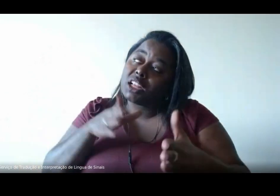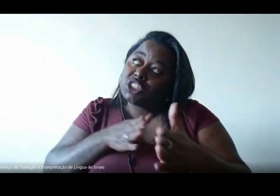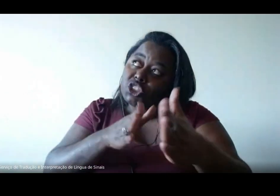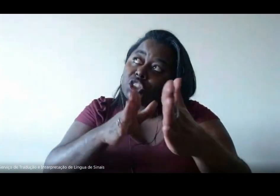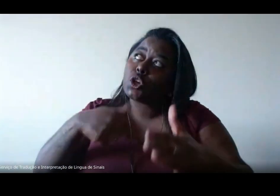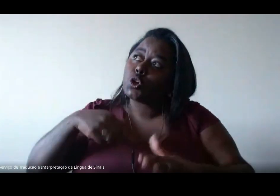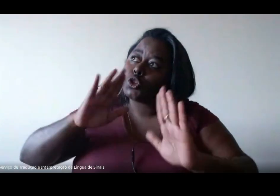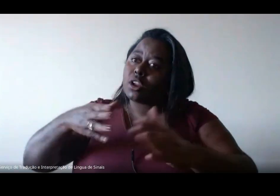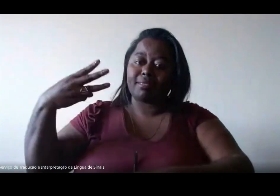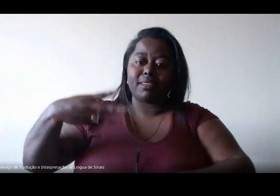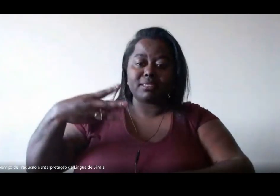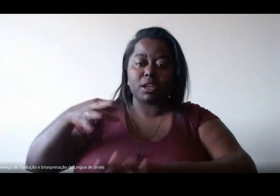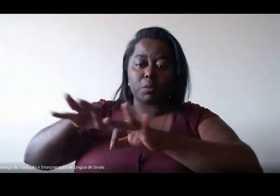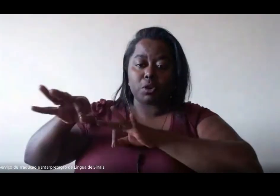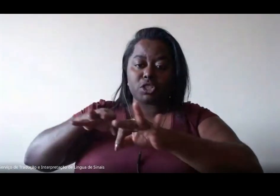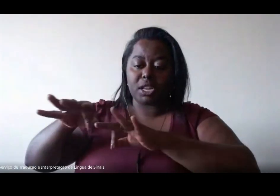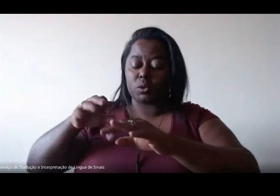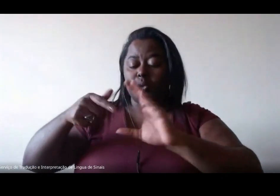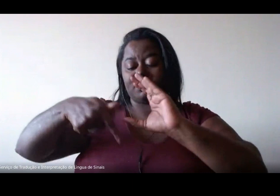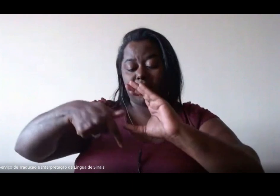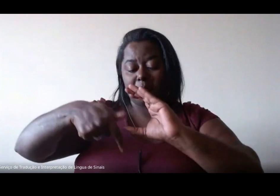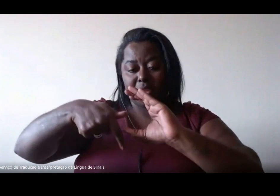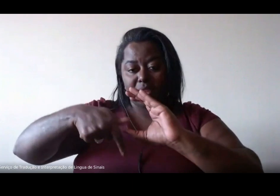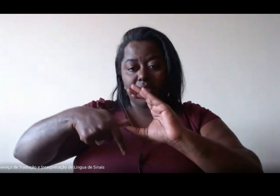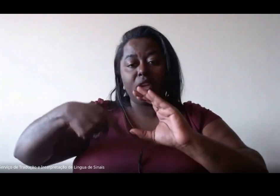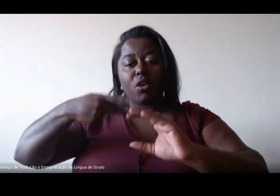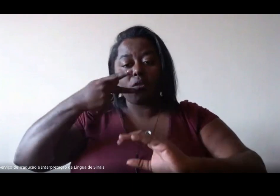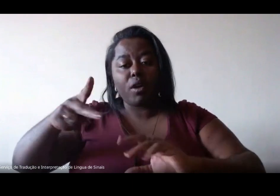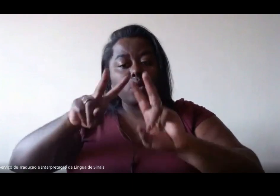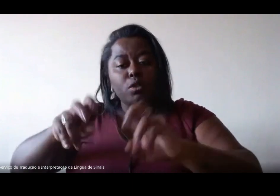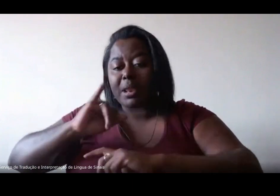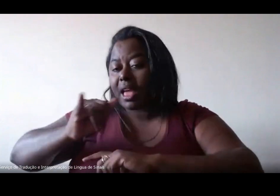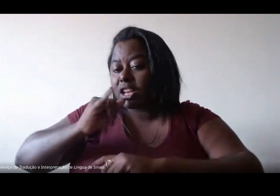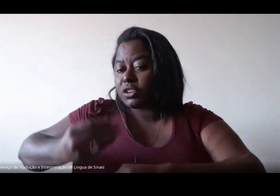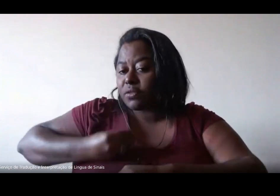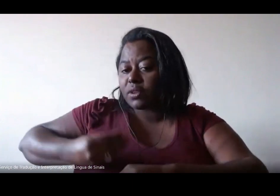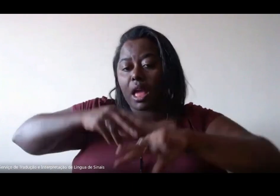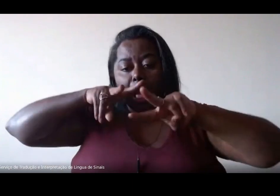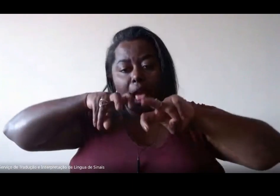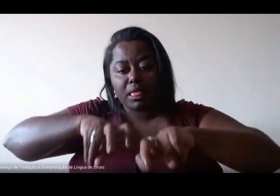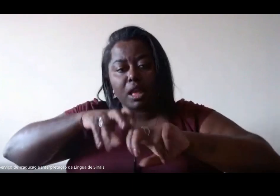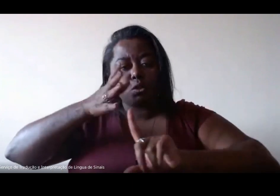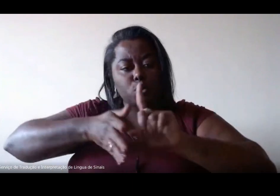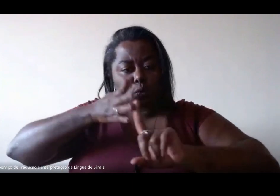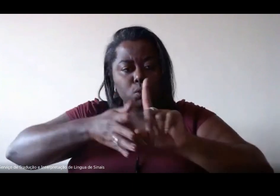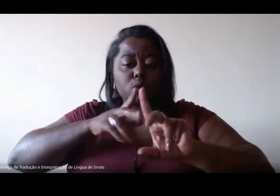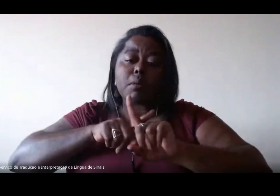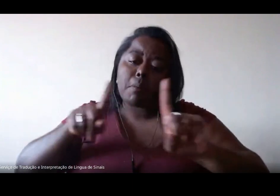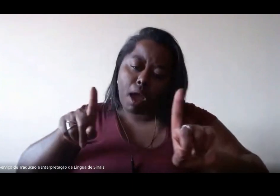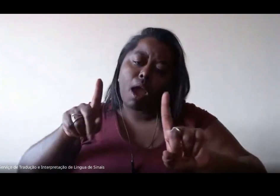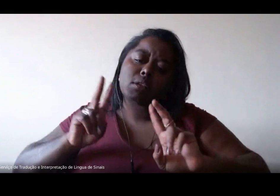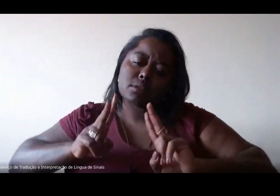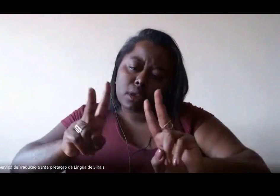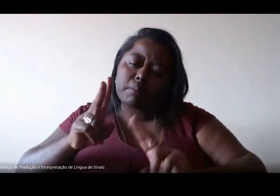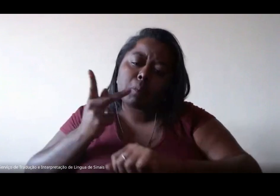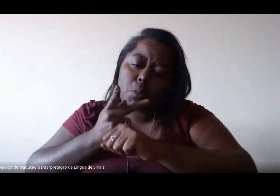já estou no terceiro projeto do CNPq, onde eu falo sobre narrativa de vida e análise do discurso. Mas, é claro, procurando sempre,